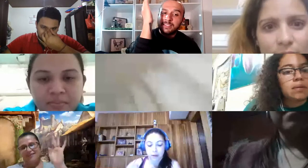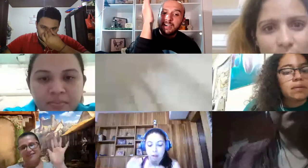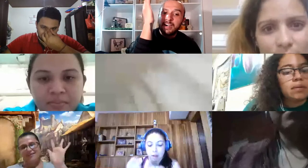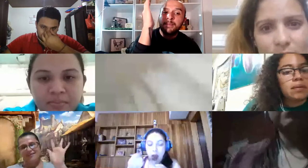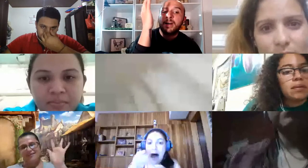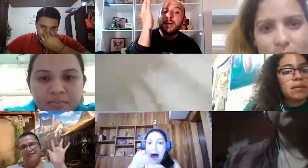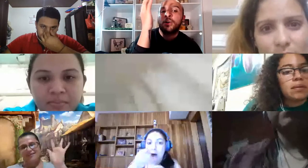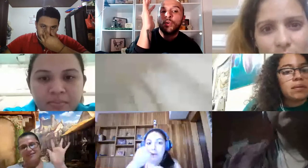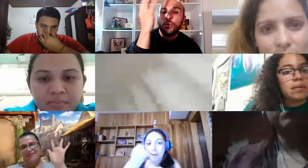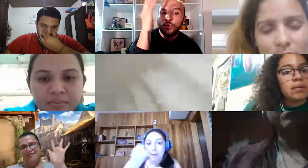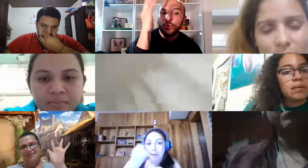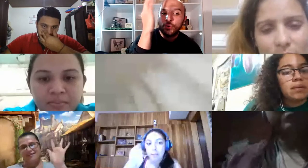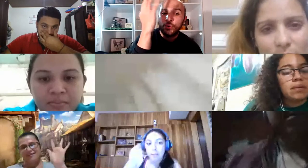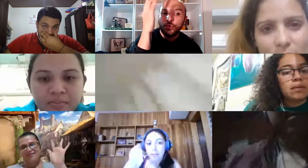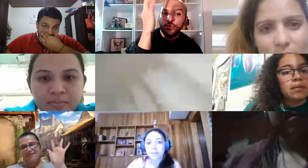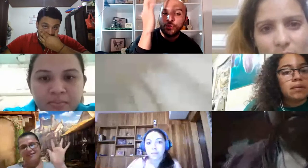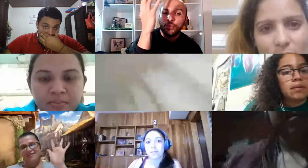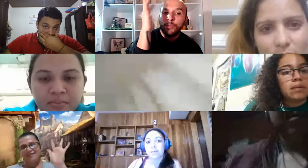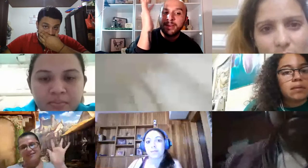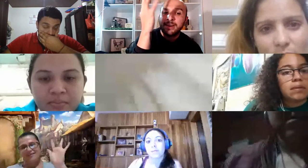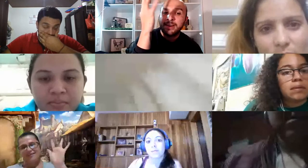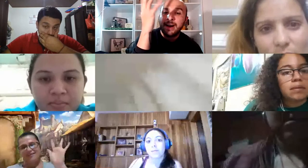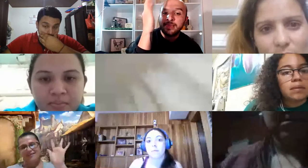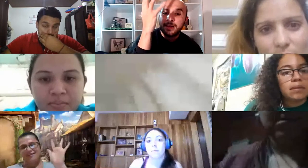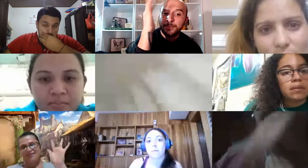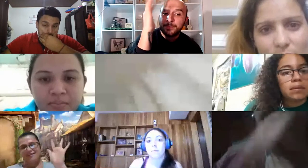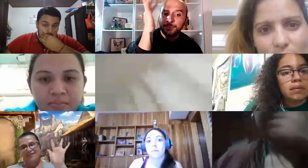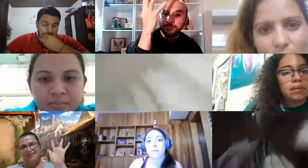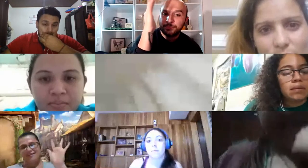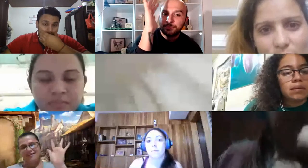ser la mano dominante.